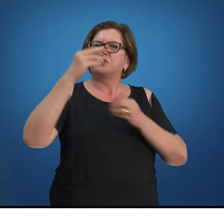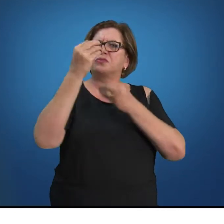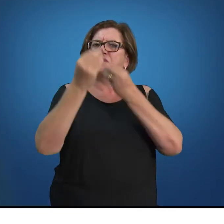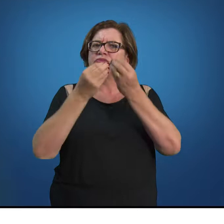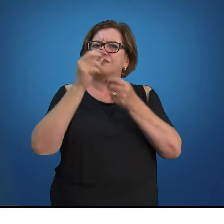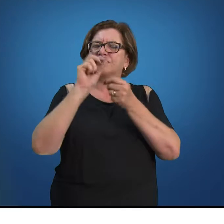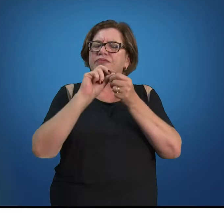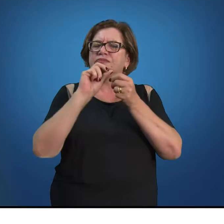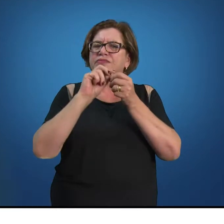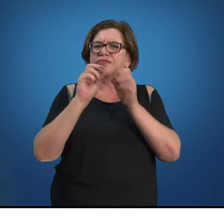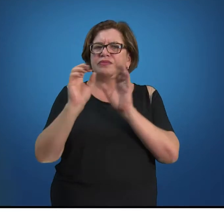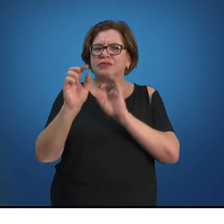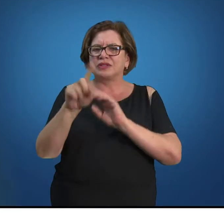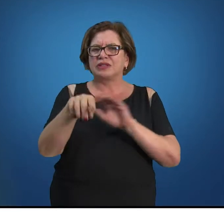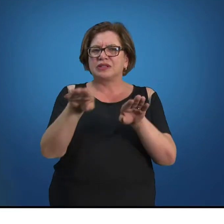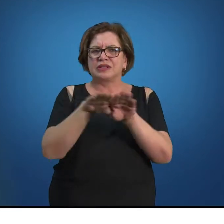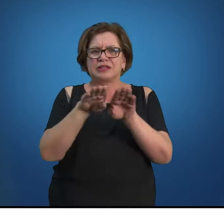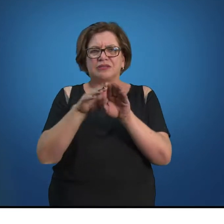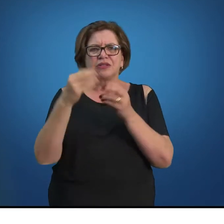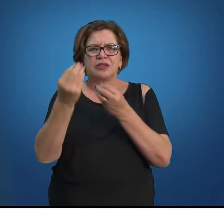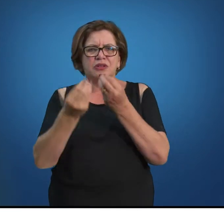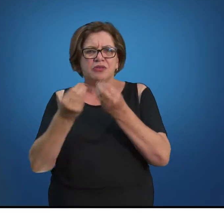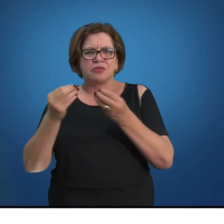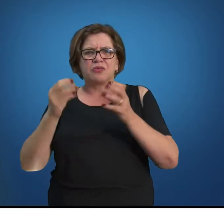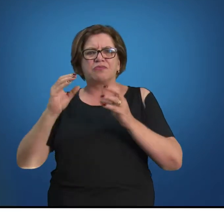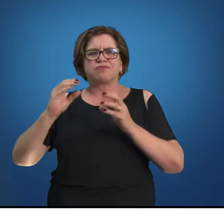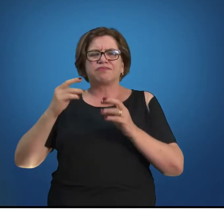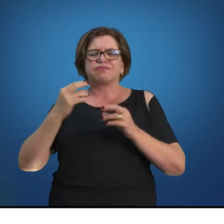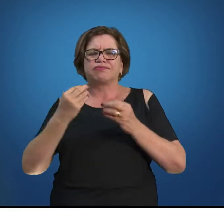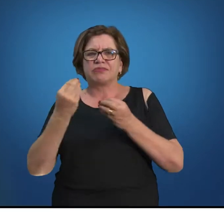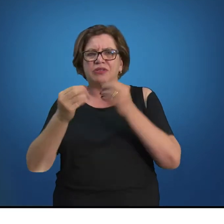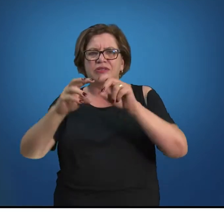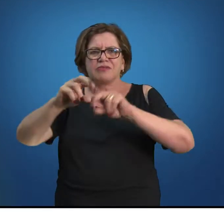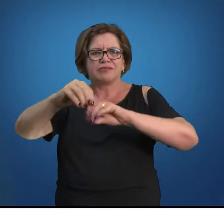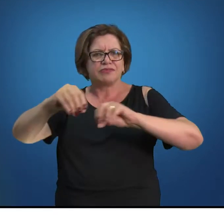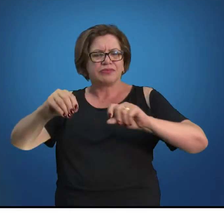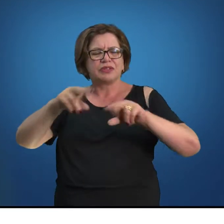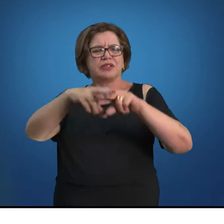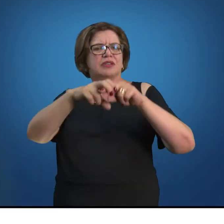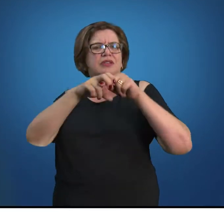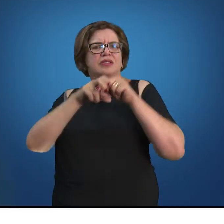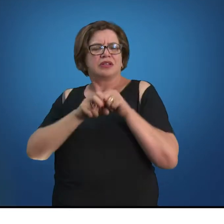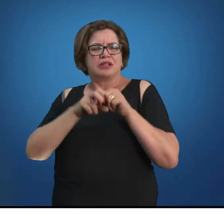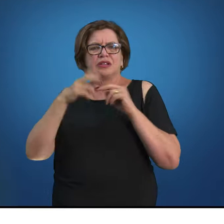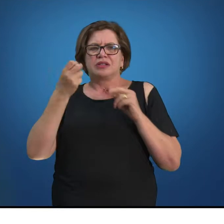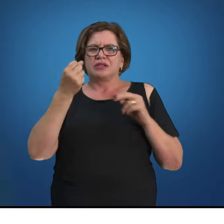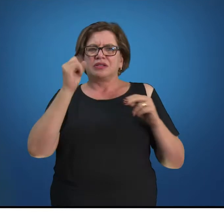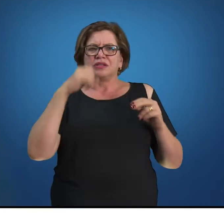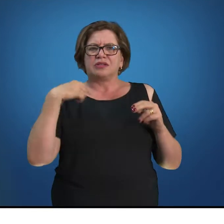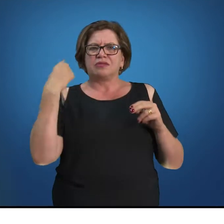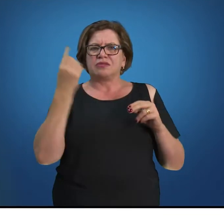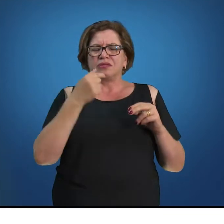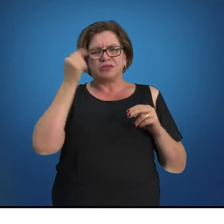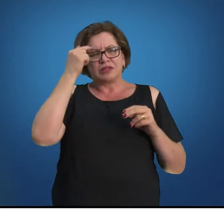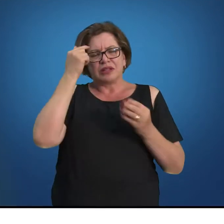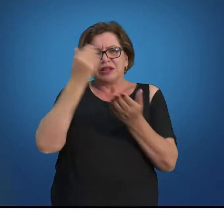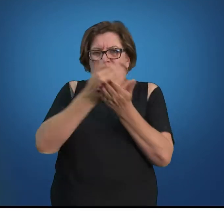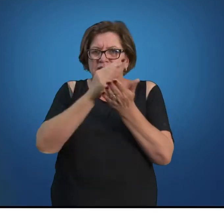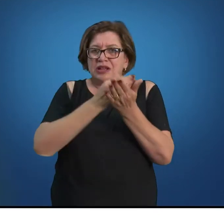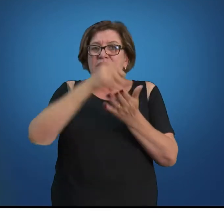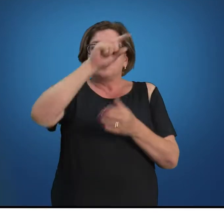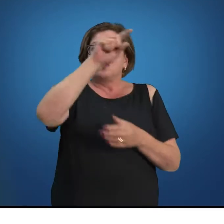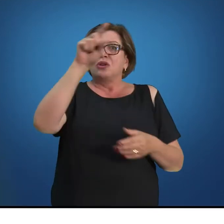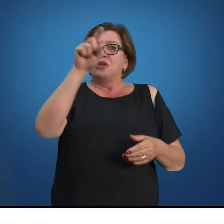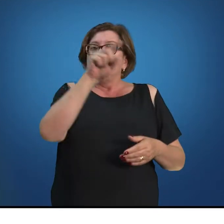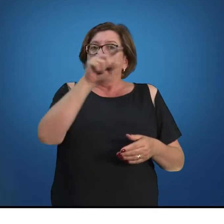um instrumento para a ordenação do uso e de ocupação do solo. Portanto, quando consideramos o conceito de zoneamento